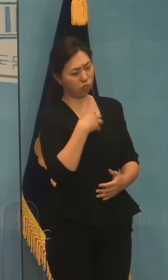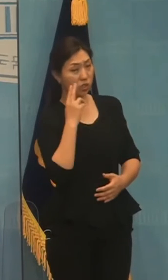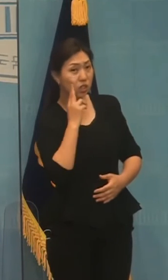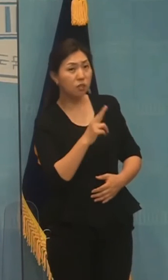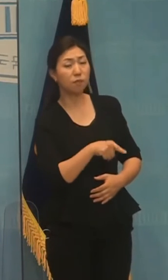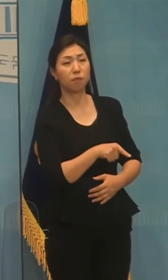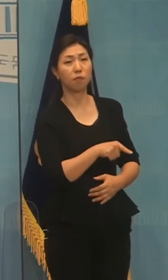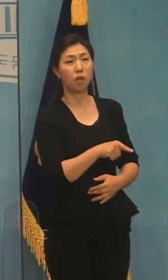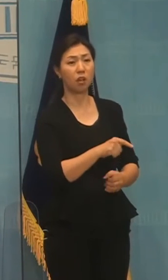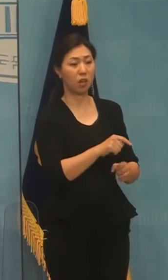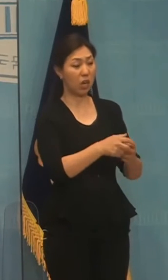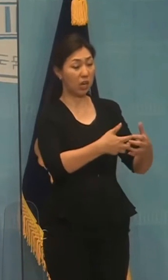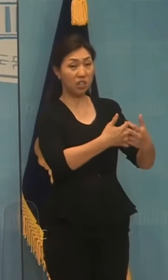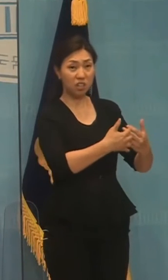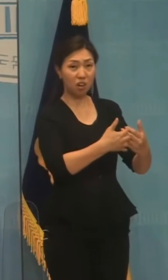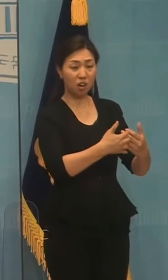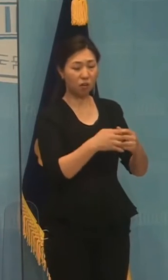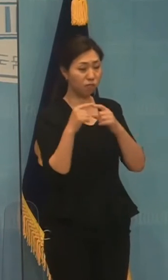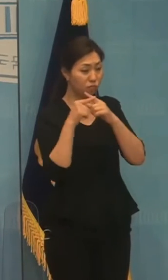가동하라는 것인가요?